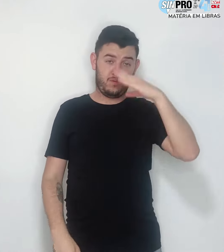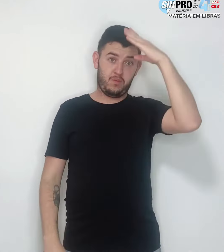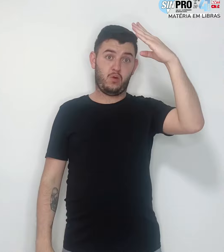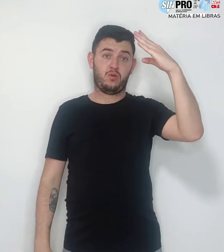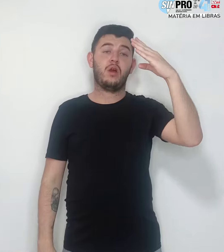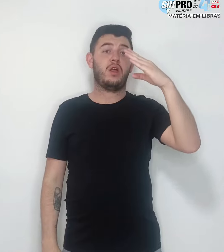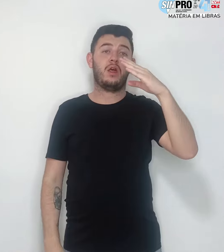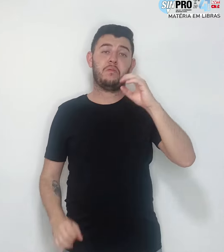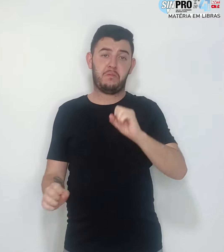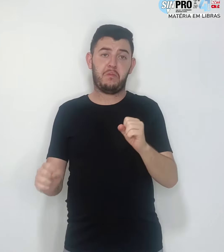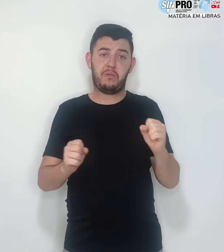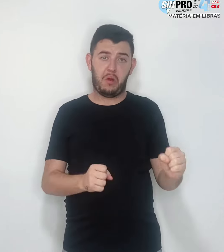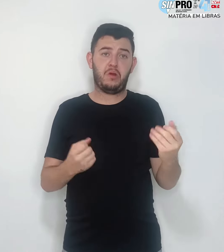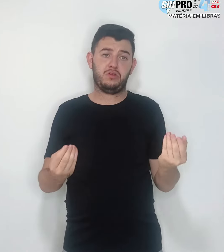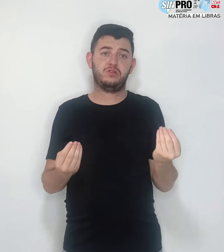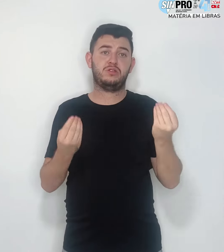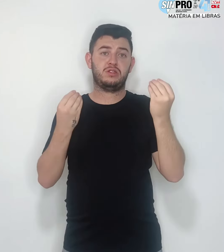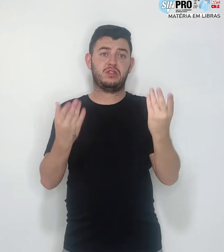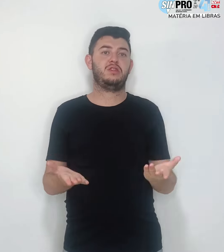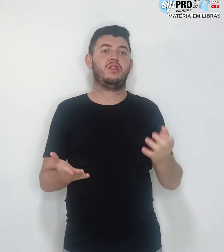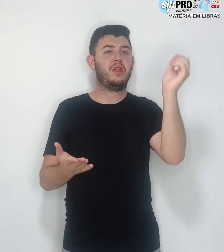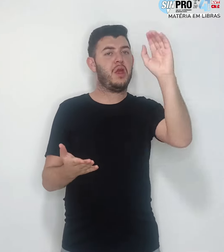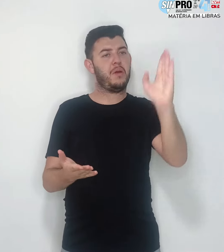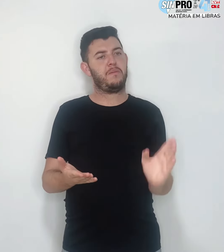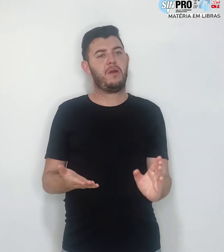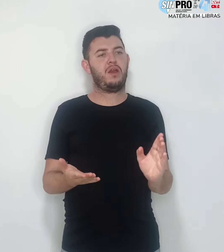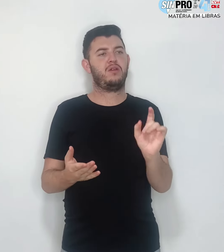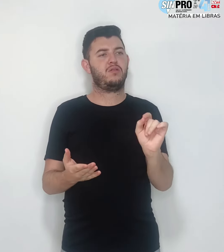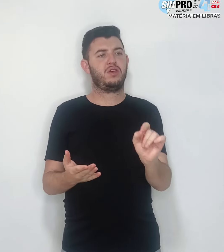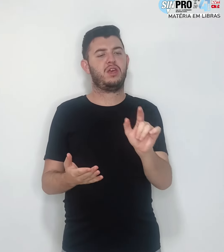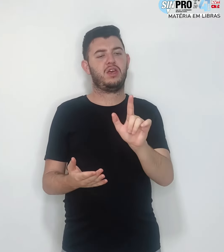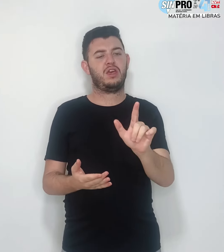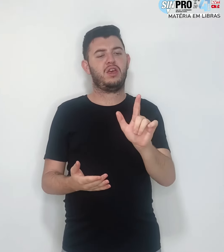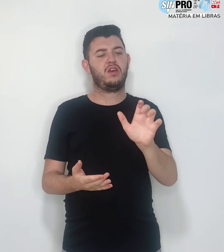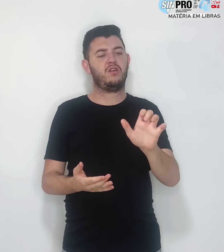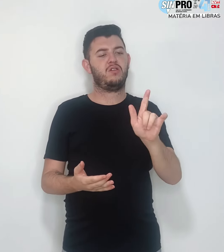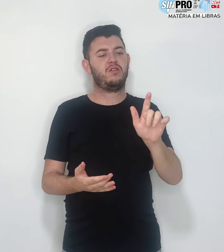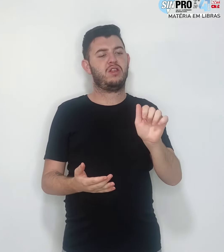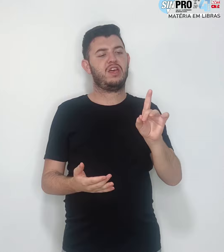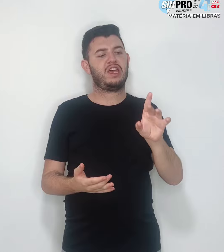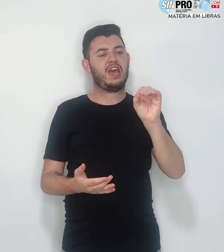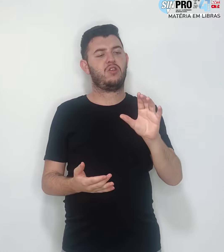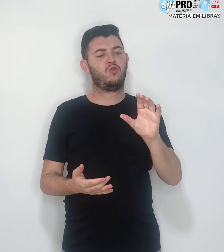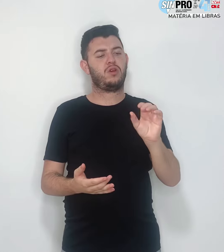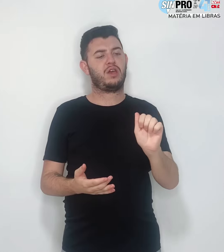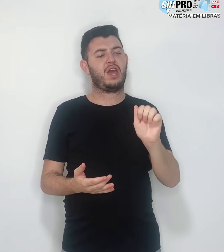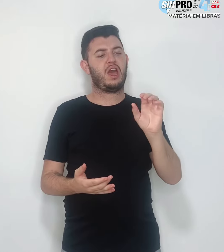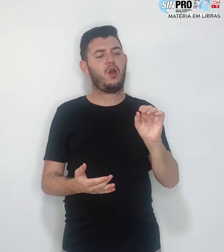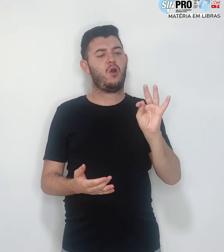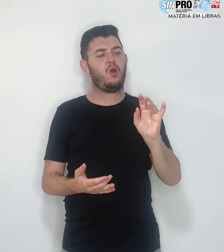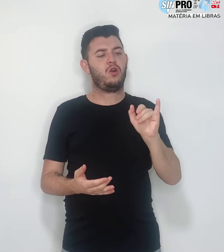gerações para recuperar. Temos muitas responsabilidades como liderança, como